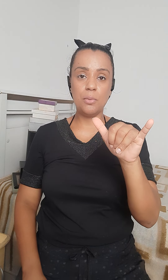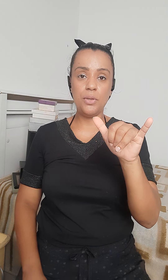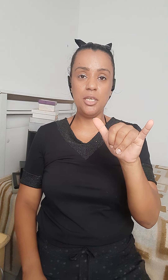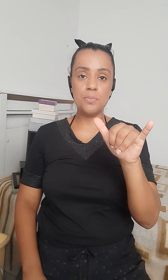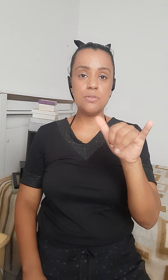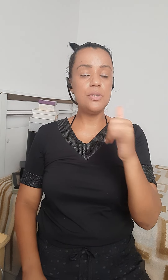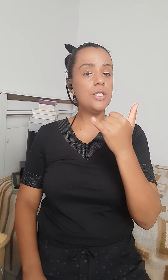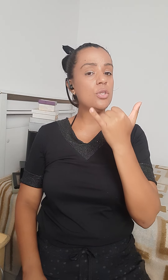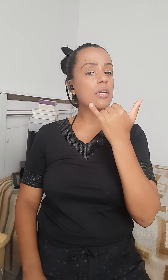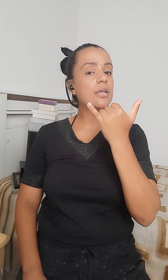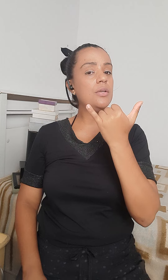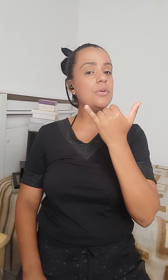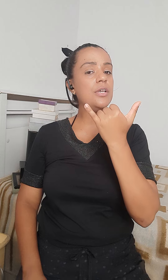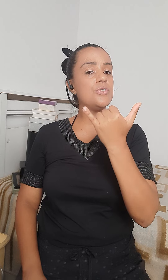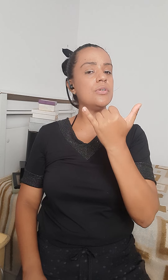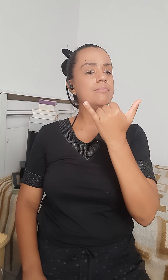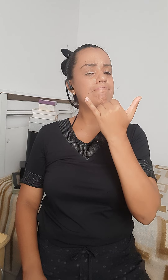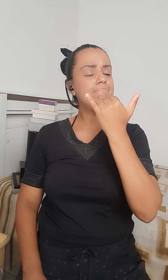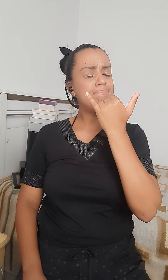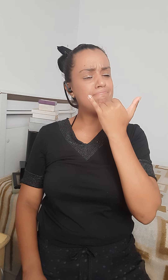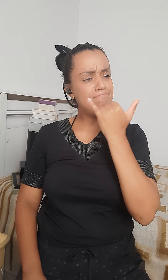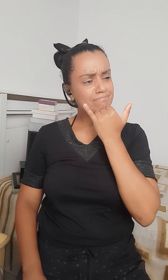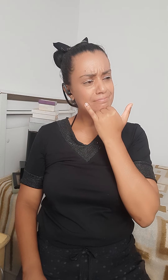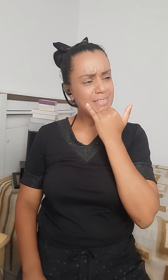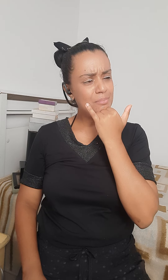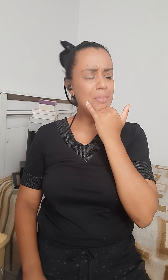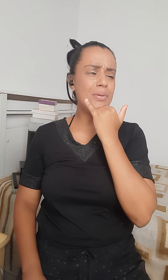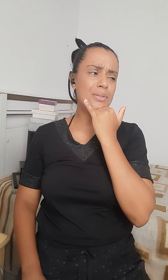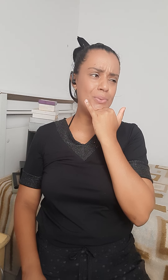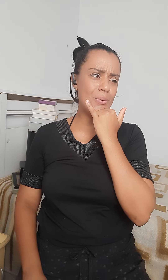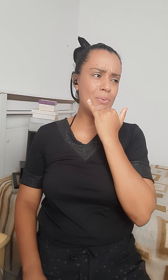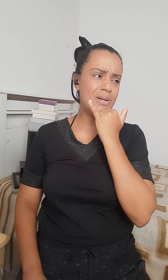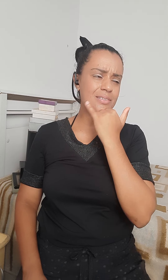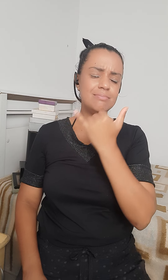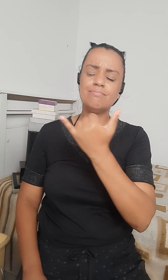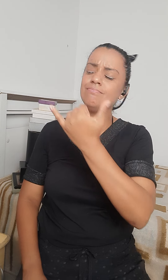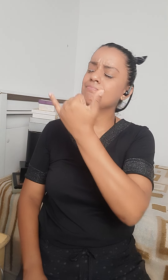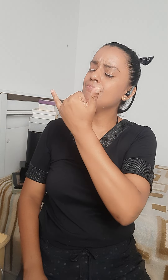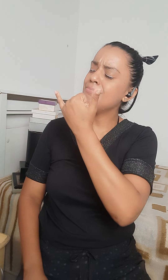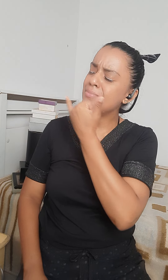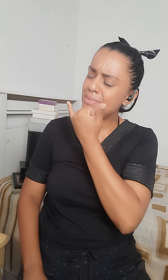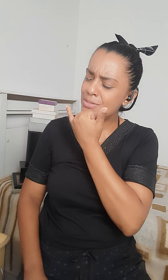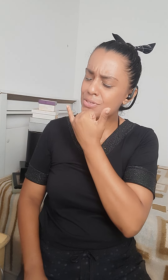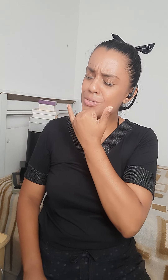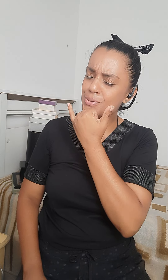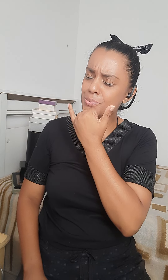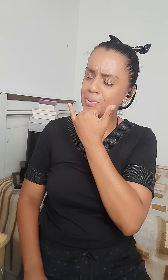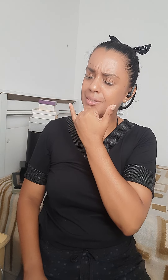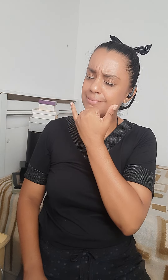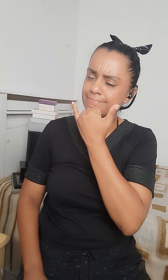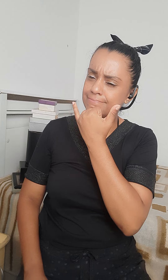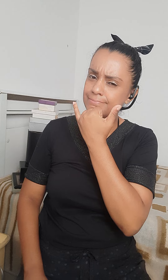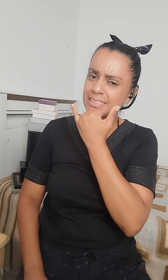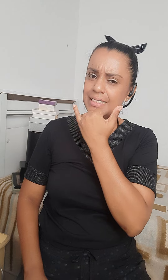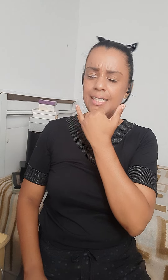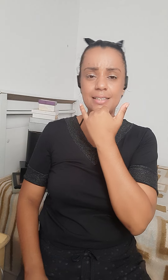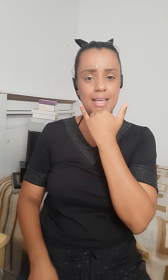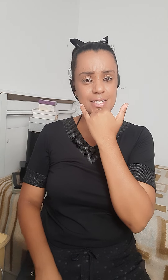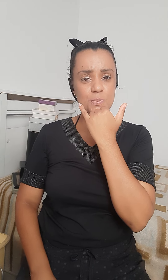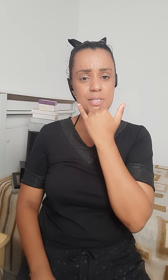em Y e toca aqui no queixo, ó. Me perdoa. Me desculpa. E traz a expressão